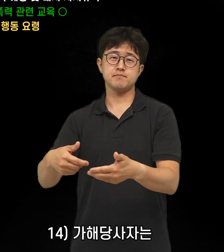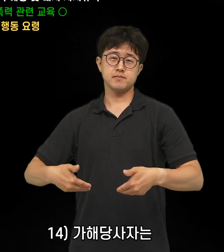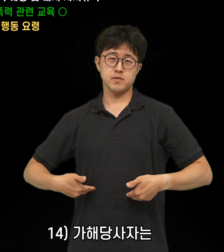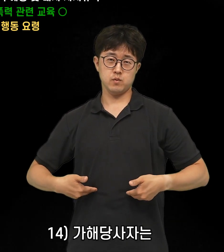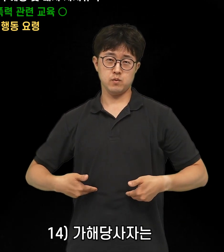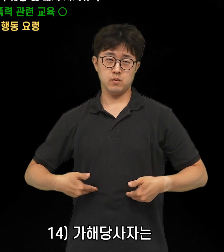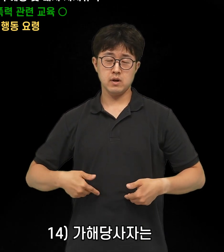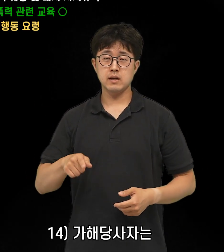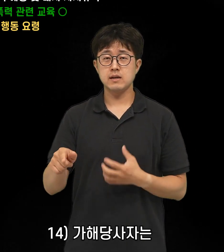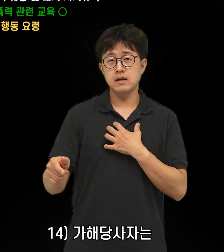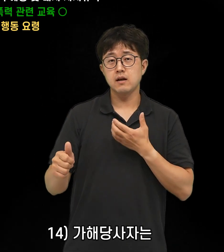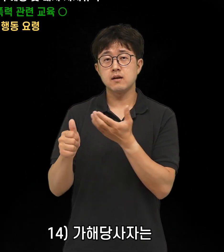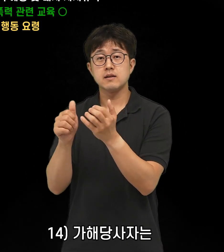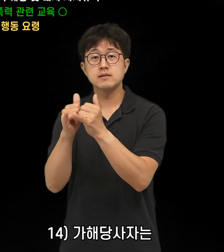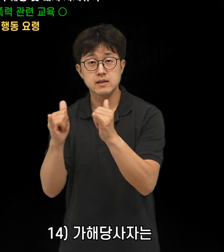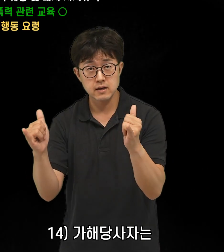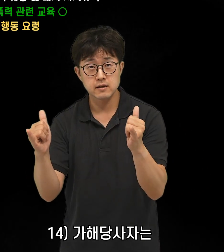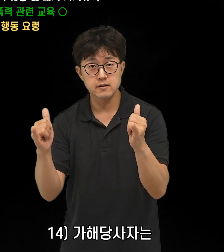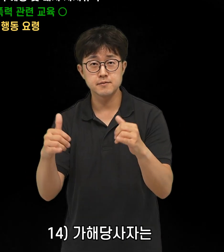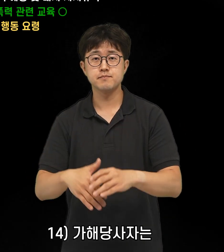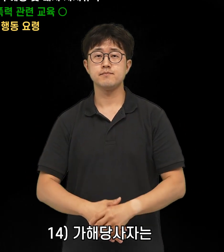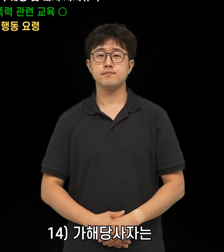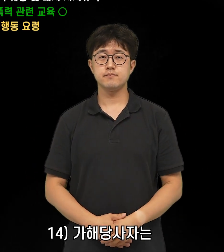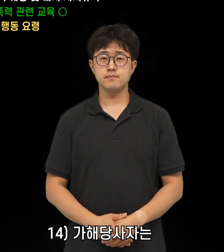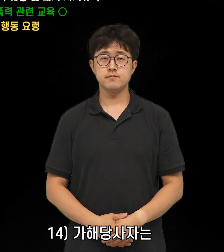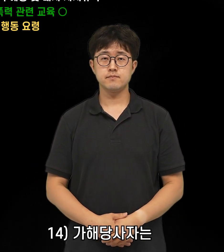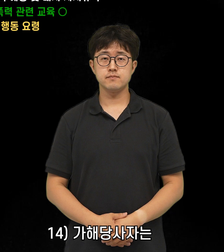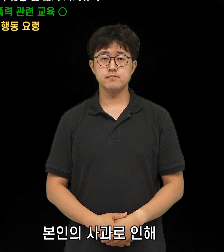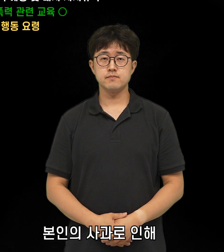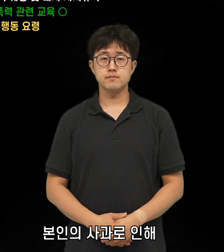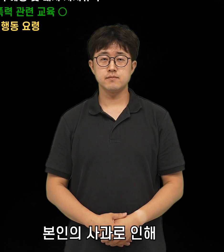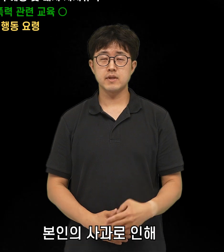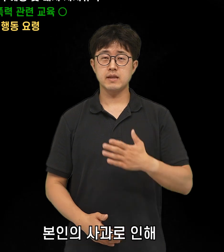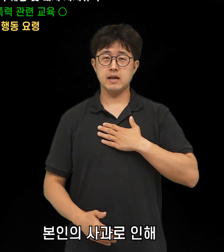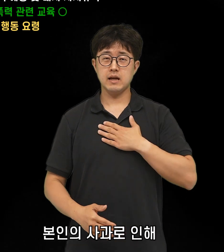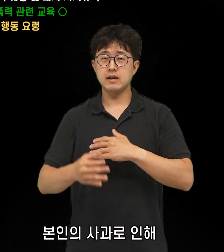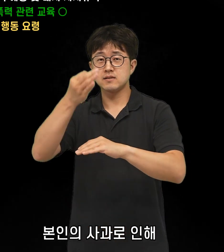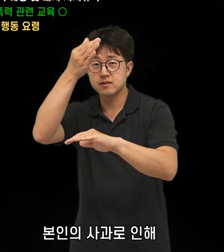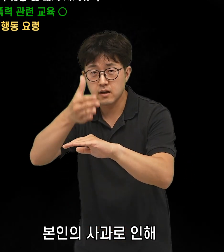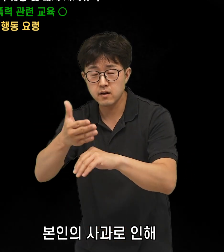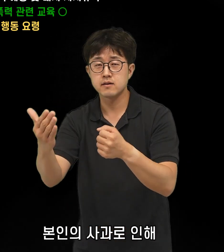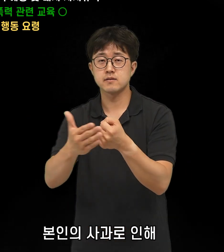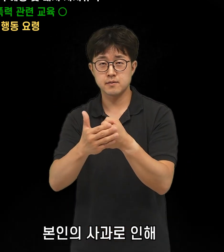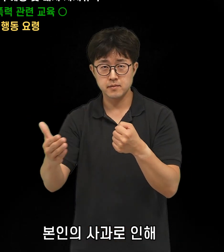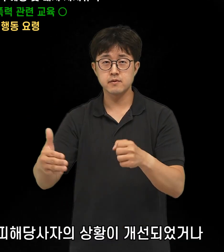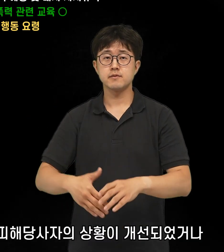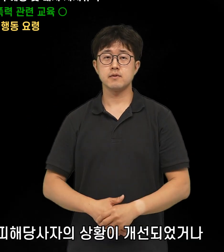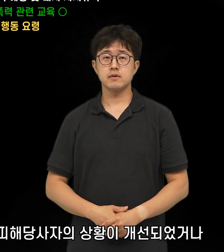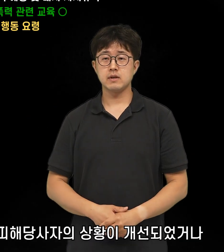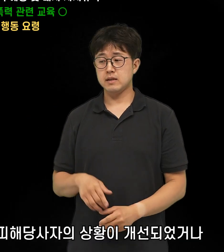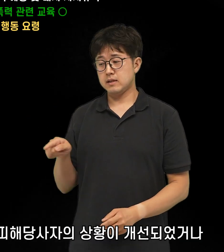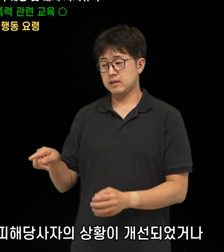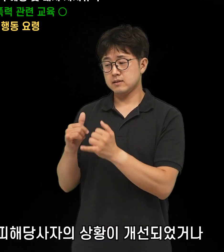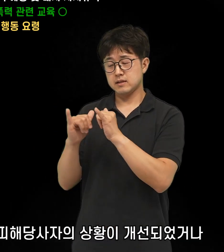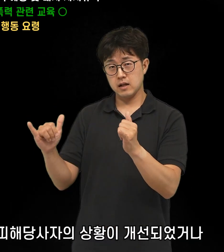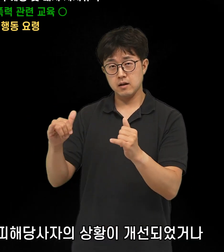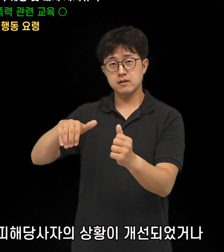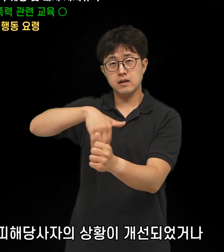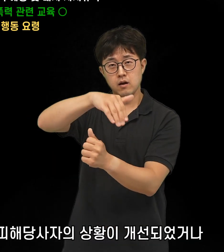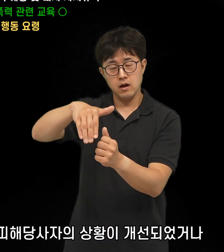14. 가해 당사자는 본인의 사과로 인해 피해 당사자의 상황이